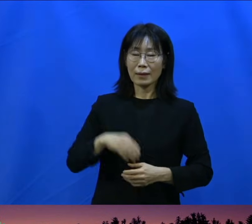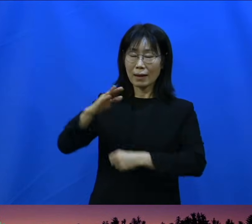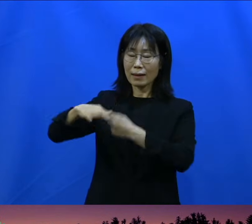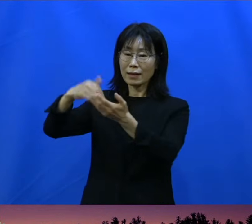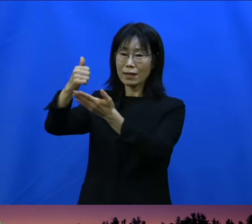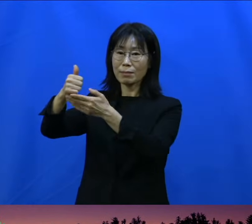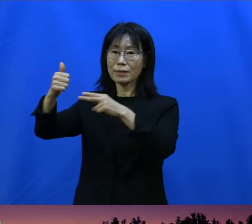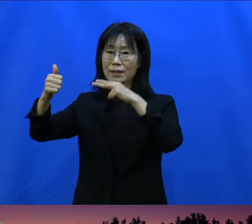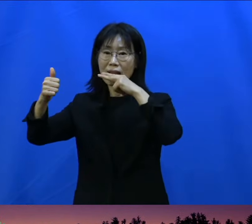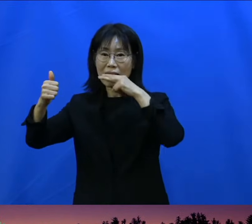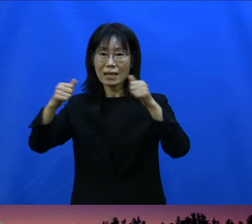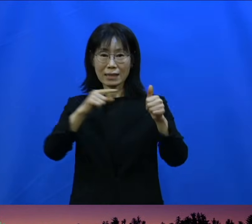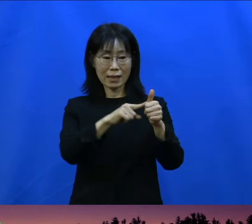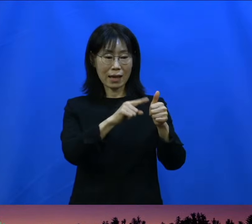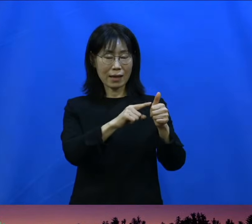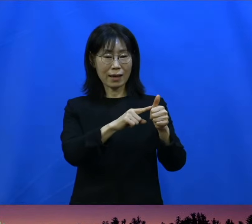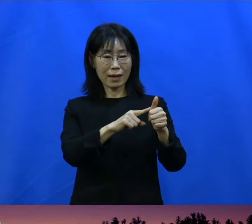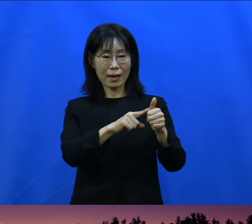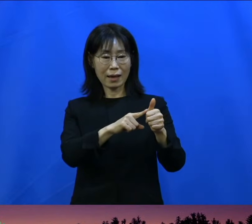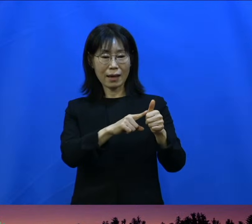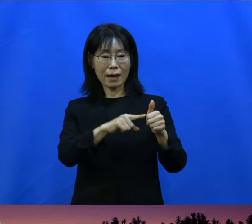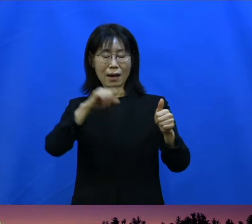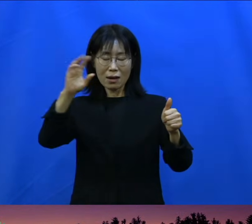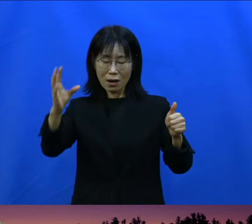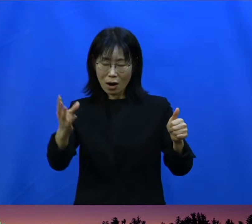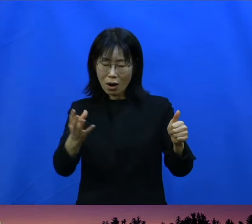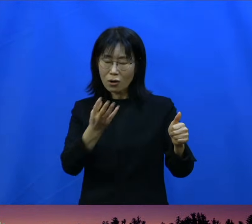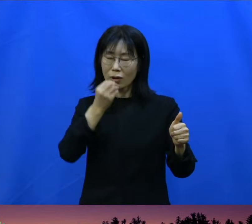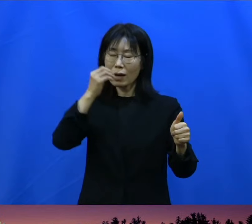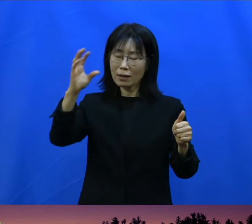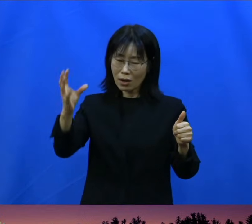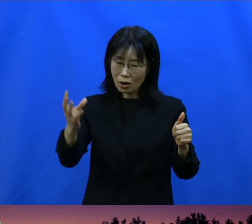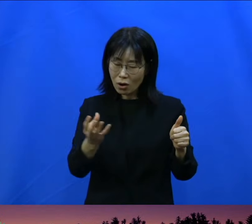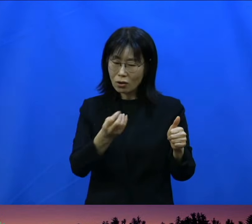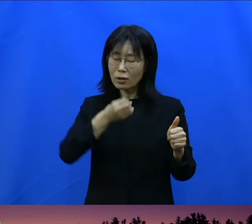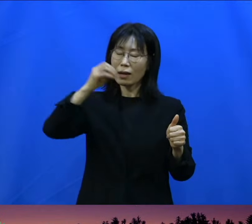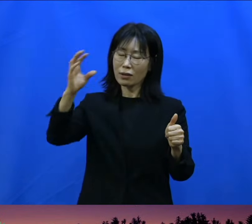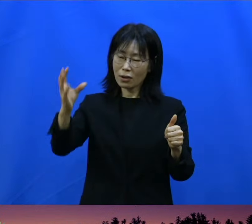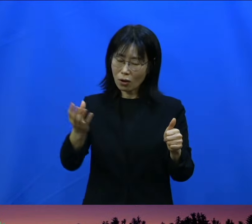하나님은 이 이사야에게 거룩하다, 거룩하다, 거룩하다